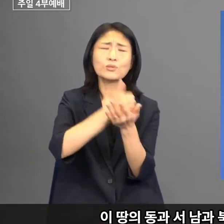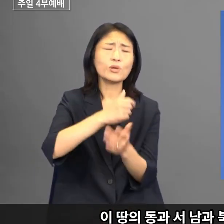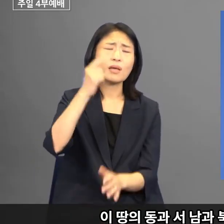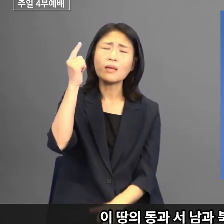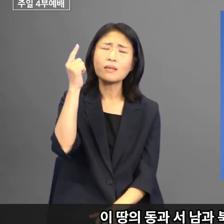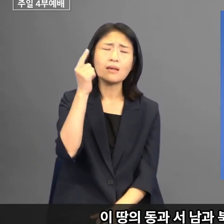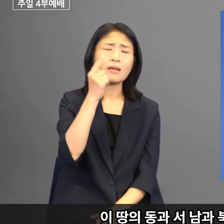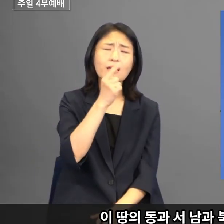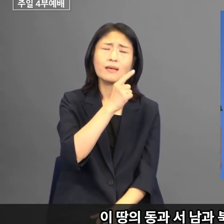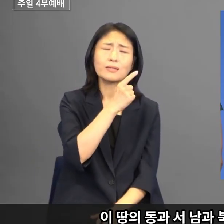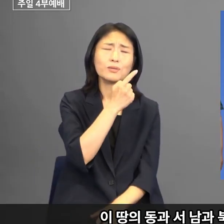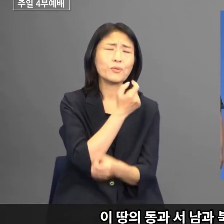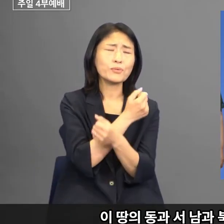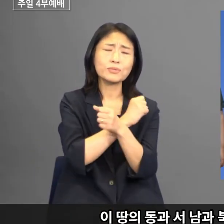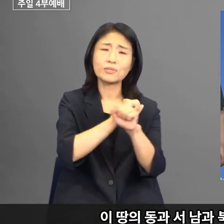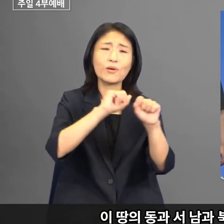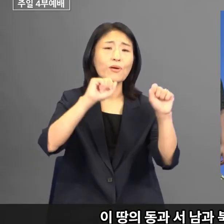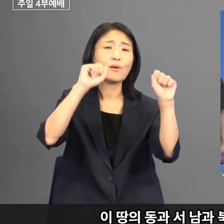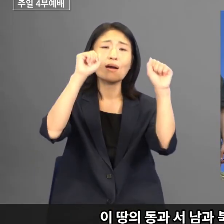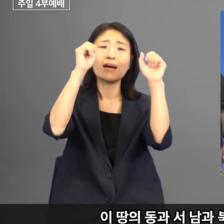가득한 죄악